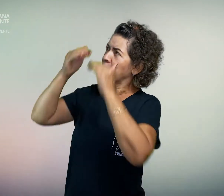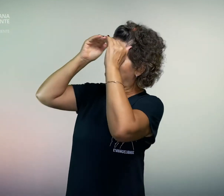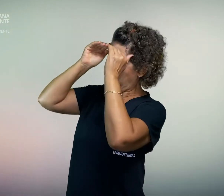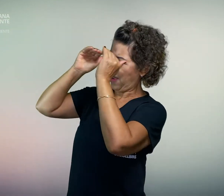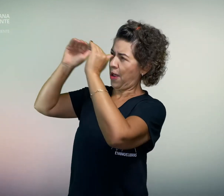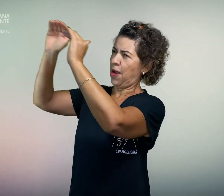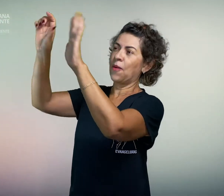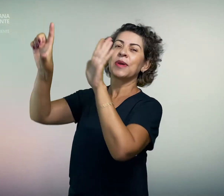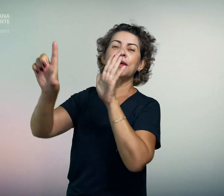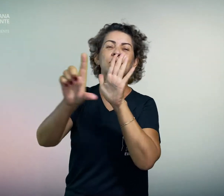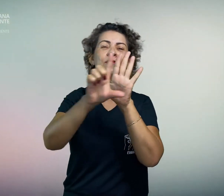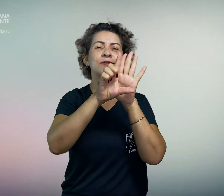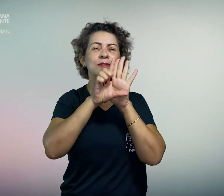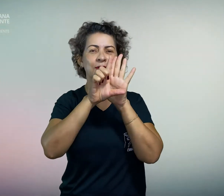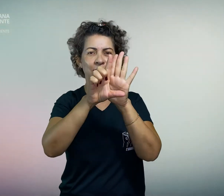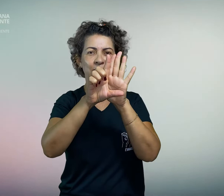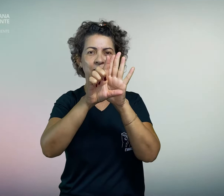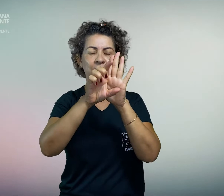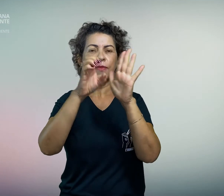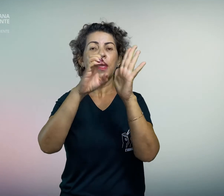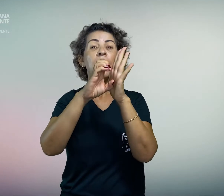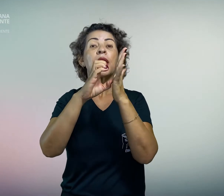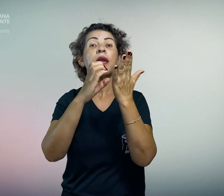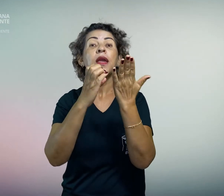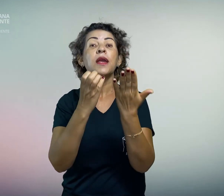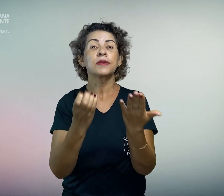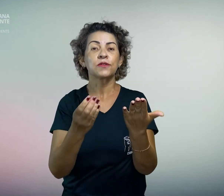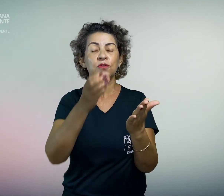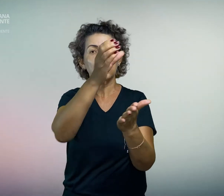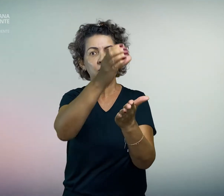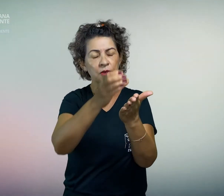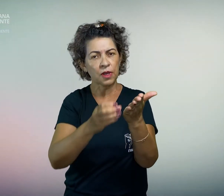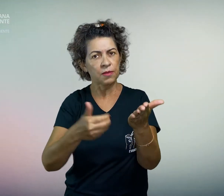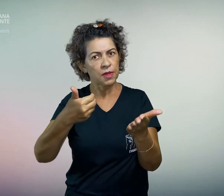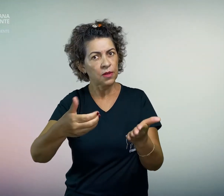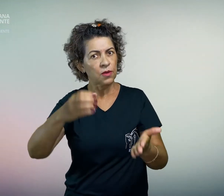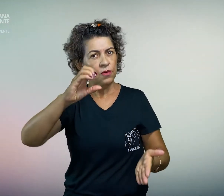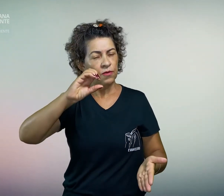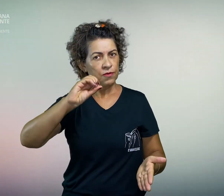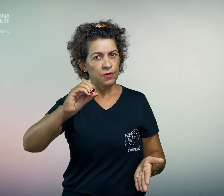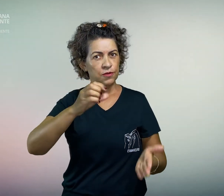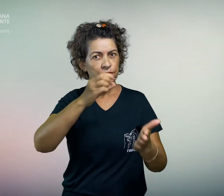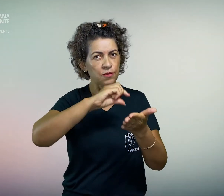e guardam os meus mandamentos. Êxodo, capítulo